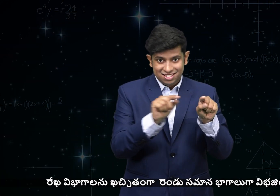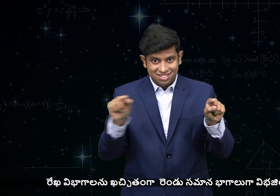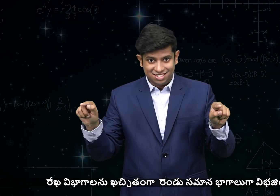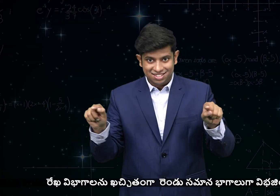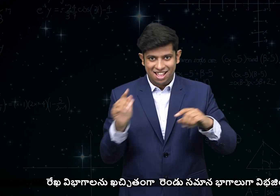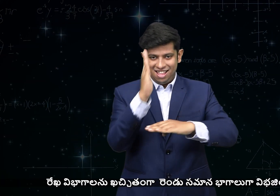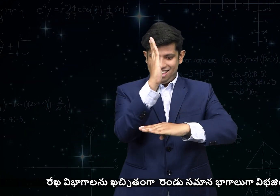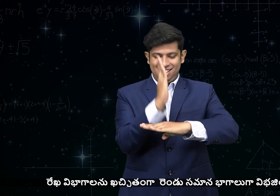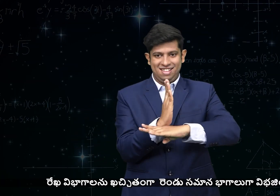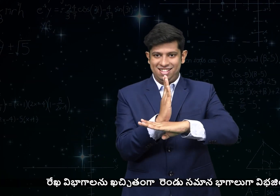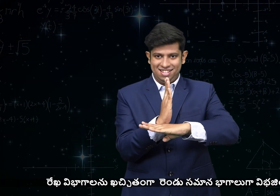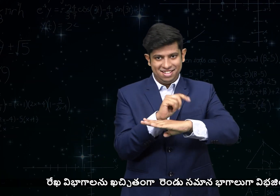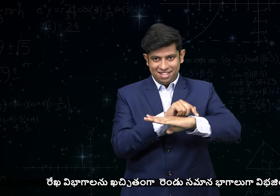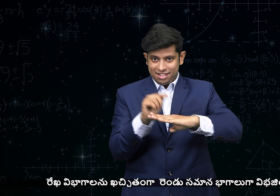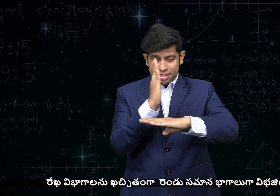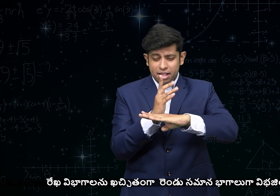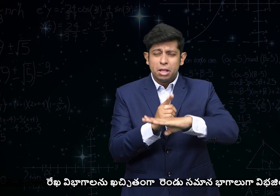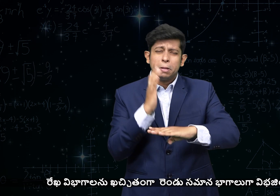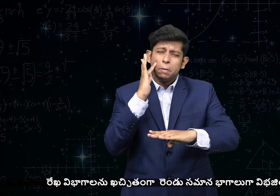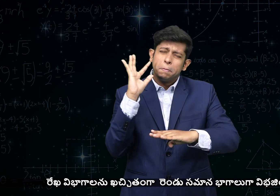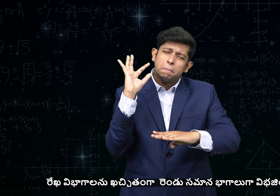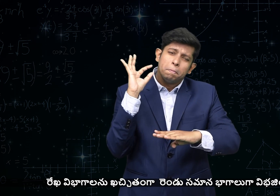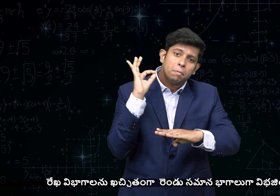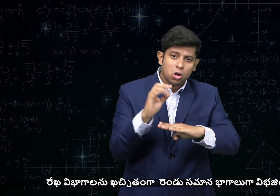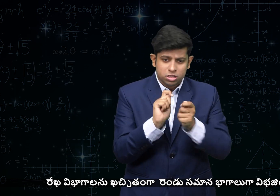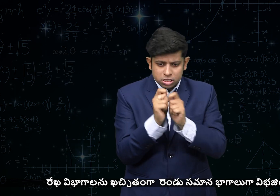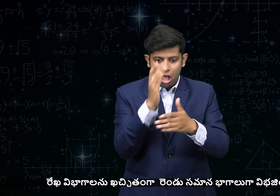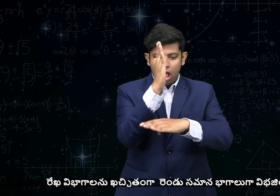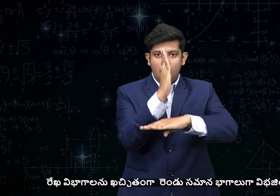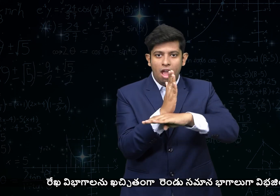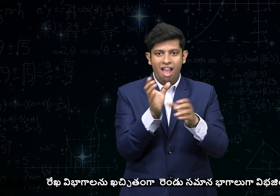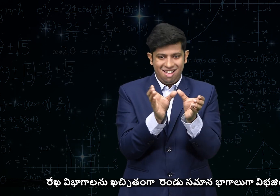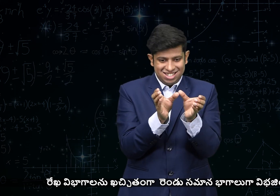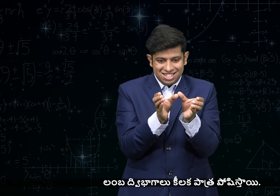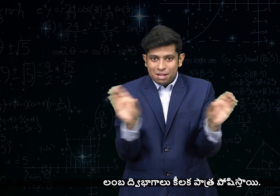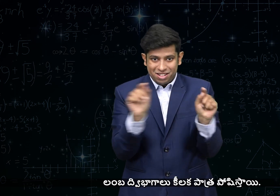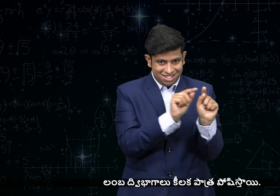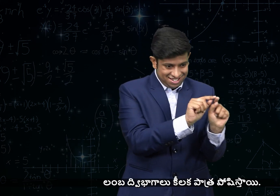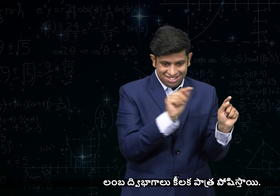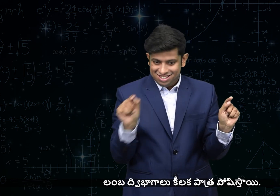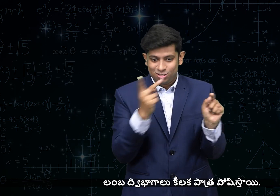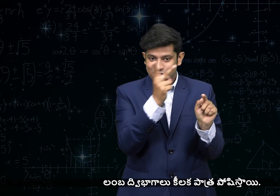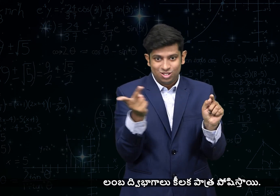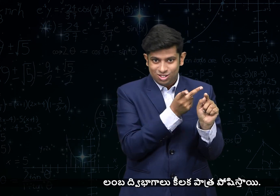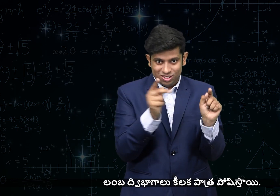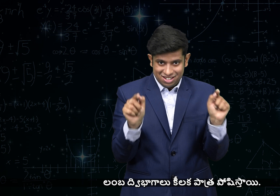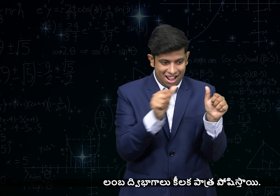రేఖ విభాగాలను ఖచ్చితంగా రెండు సమాన భాగాలుగా విభజించడంలో లంబ ద్విభాగాలు కీలక పాత్ర